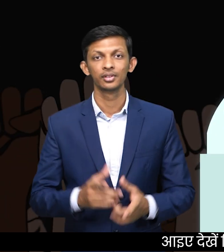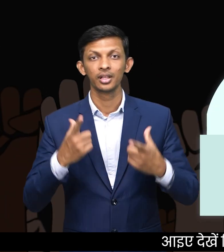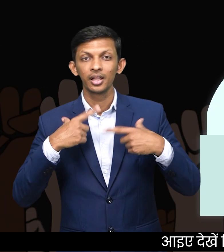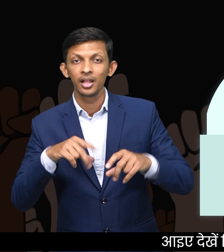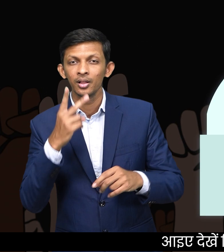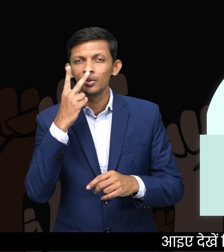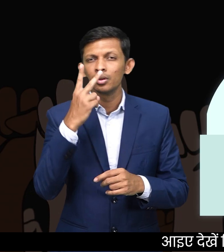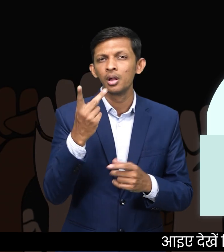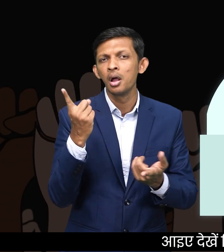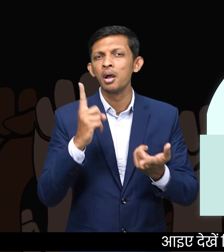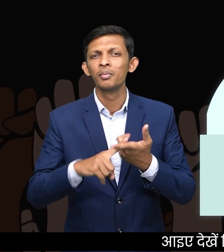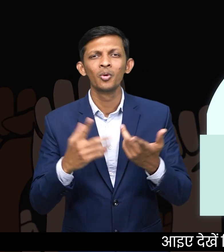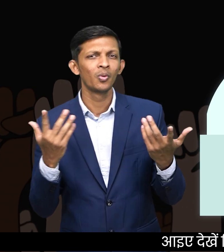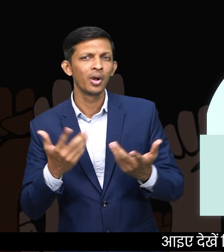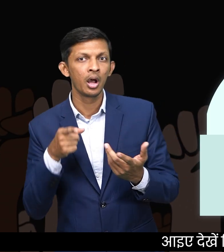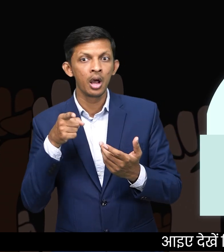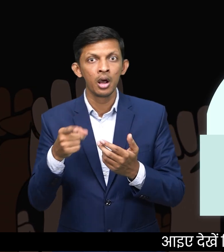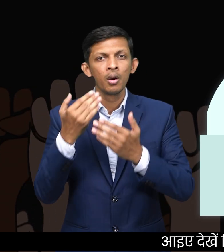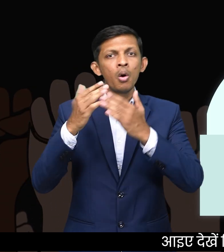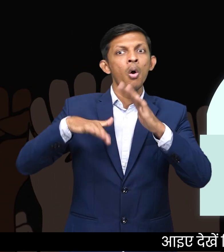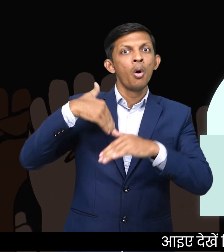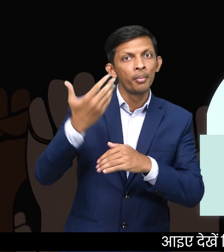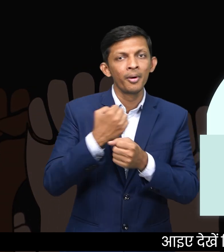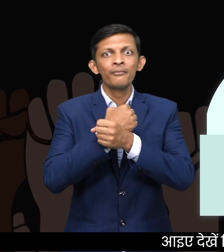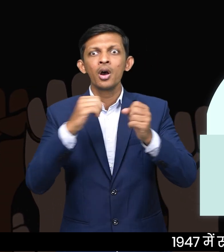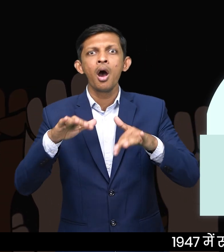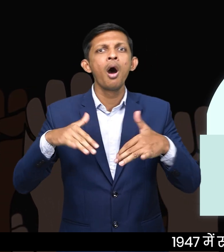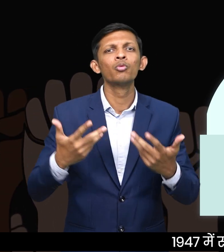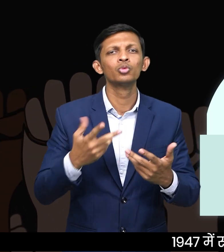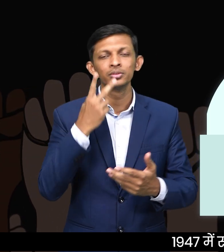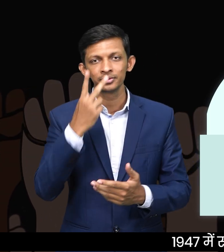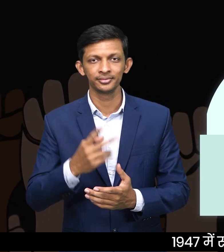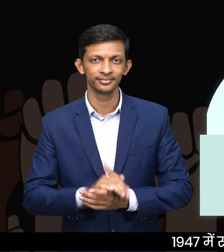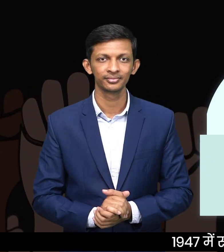आइए देखें कि स्वतंत्रता के बाद क्या हुआ। 1947 में